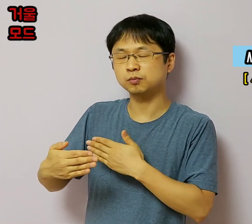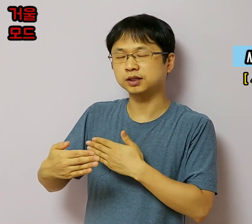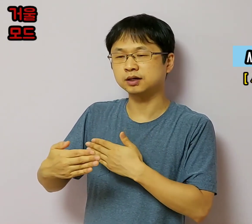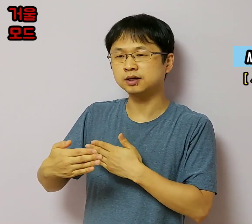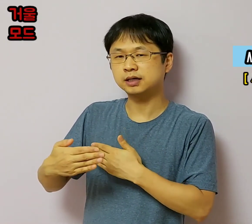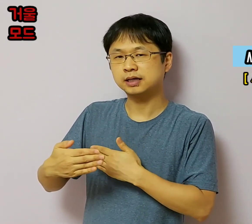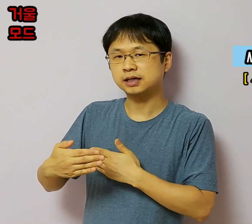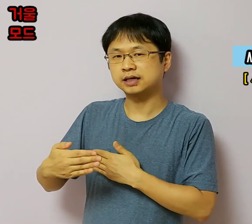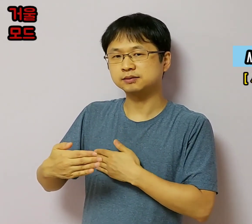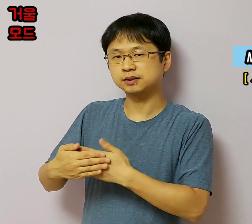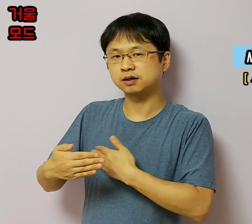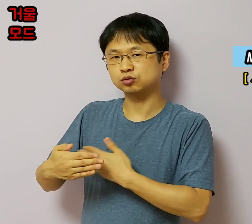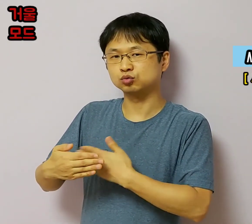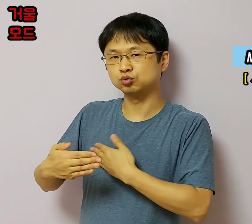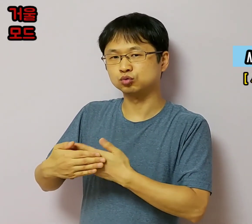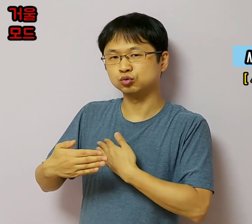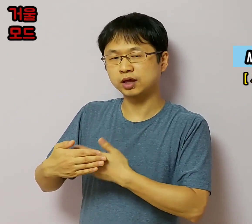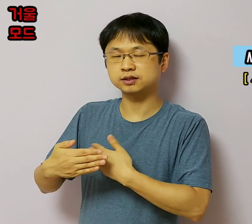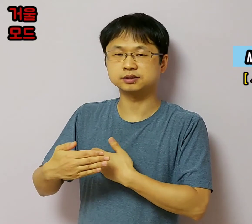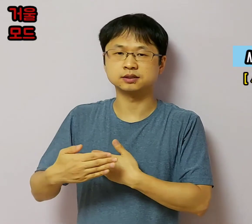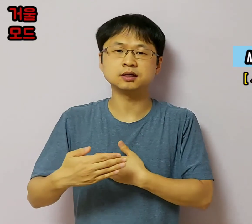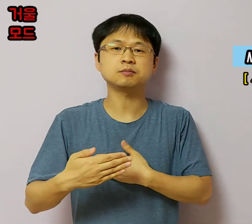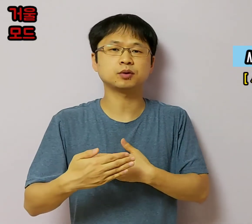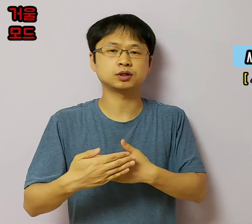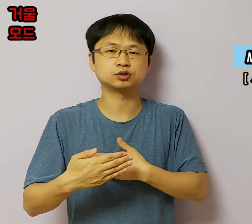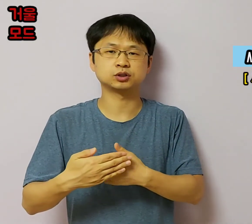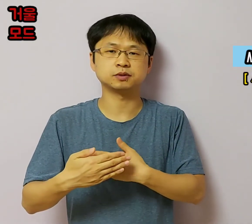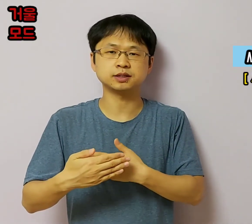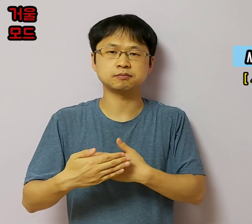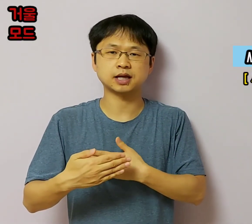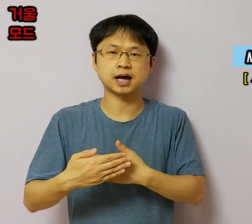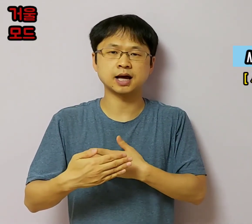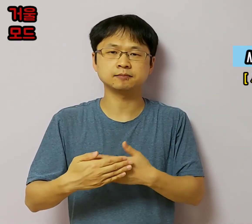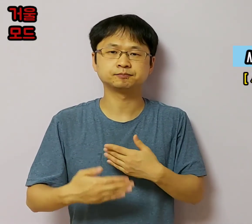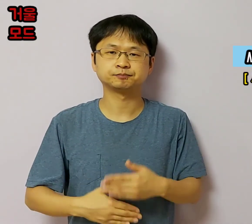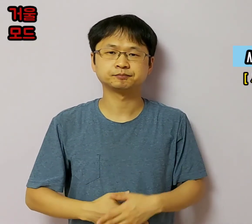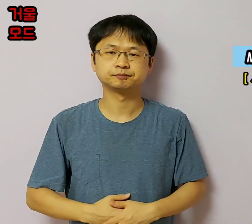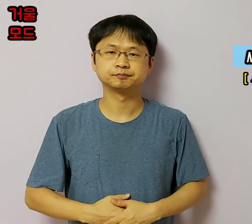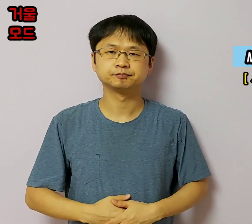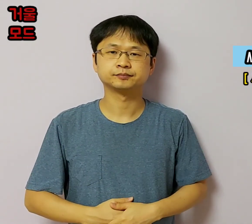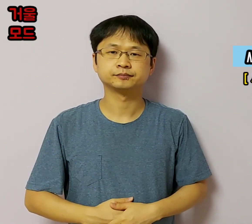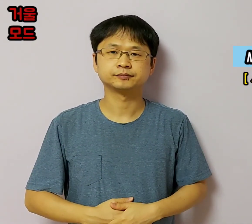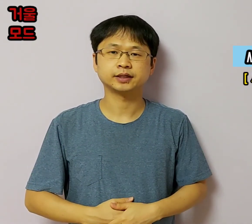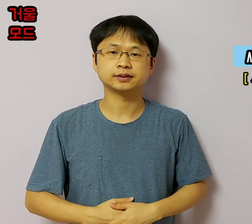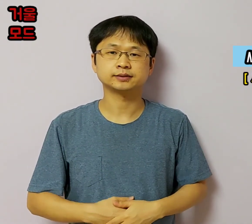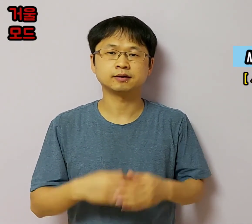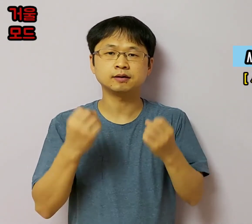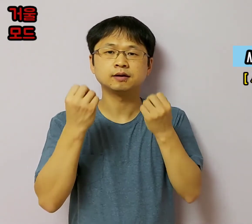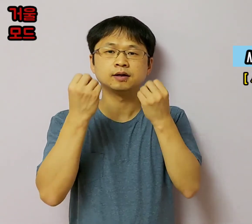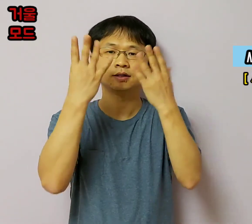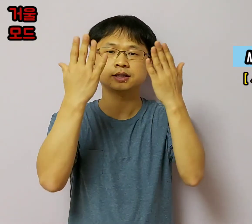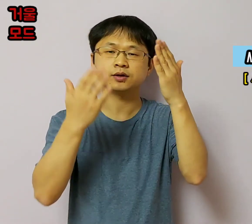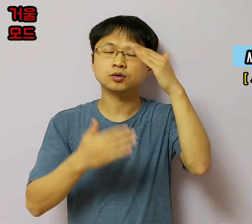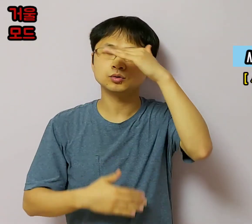손바닥을 가슴에서 두근두근 되는 것을 표현해 주시면 됩니다. 네, 그래서